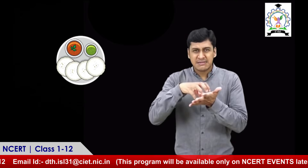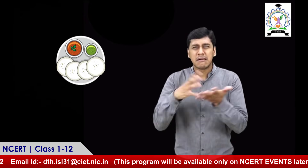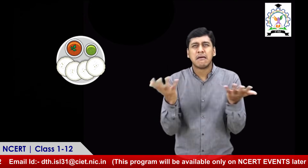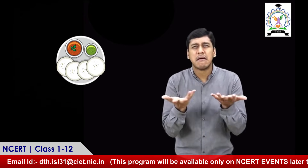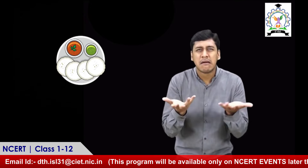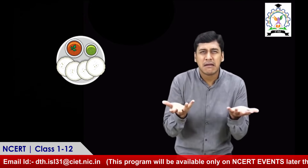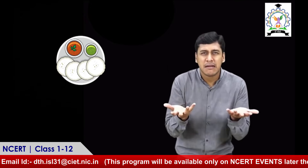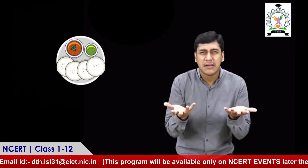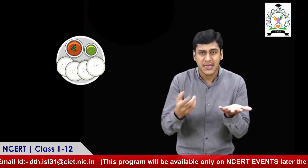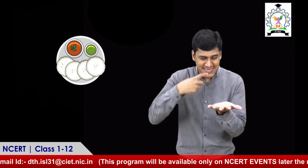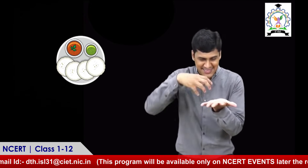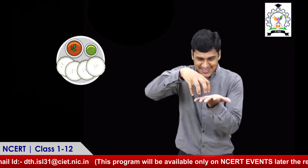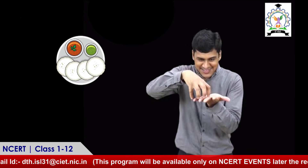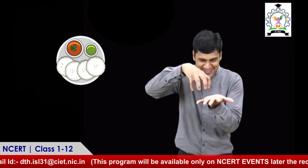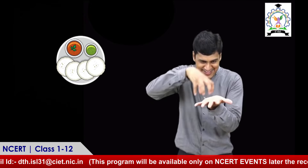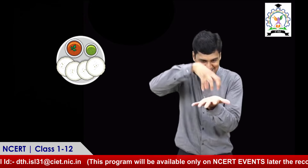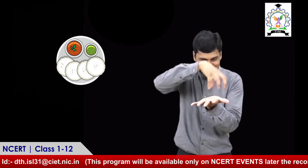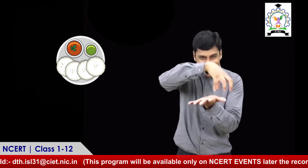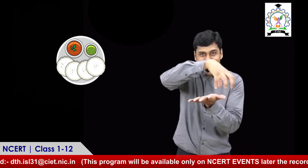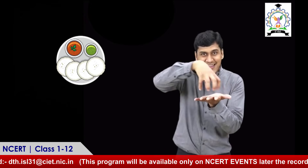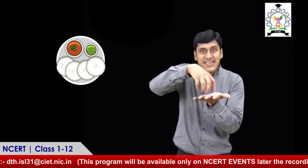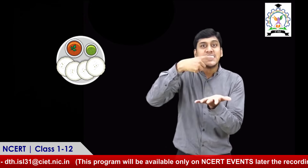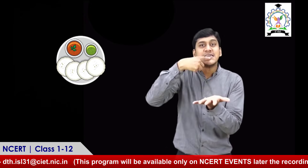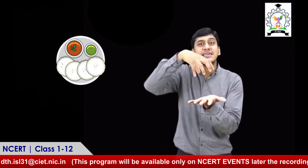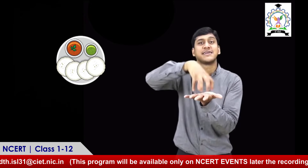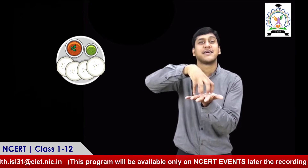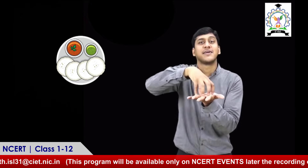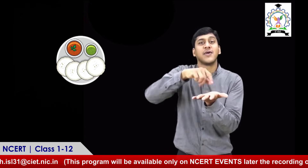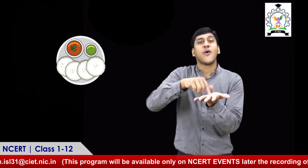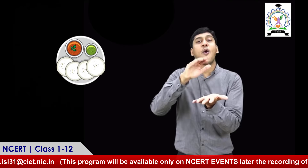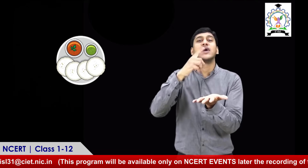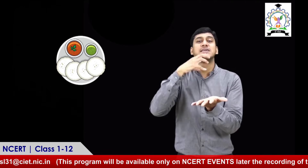इडली यह संकेत ऐसा इसलिए है क्योंकि यह सफेद रंग की गोल आकार में होती है।